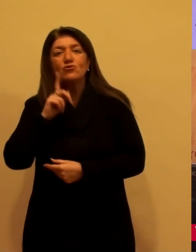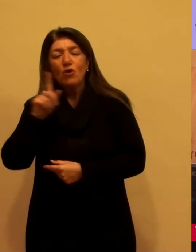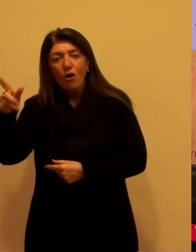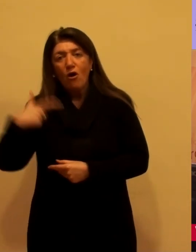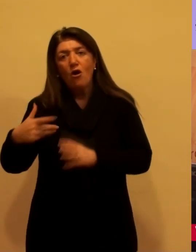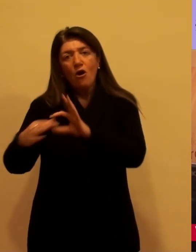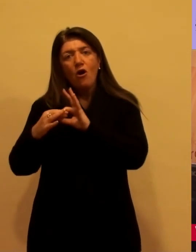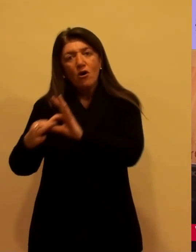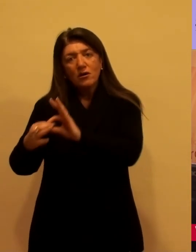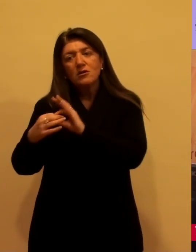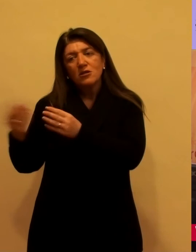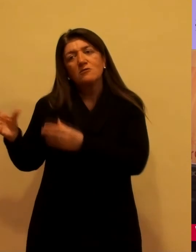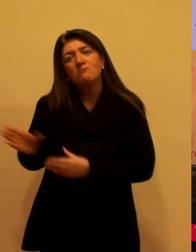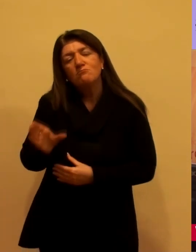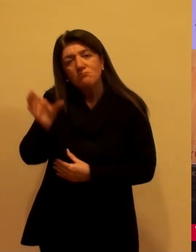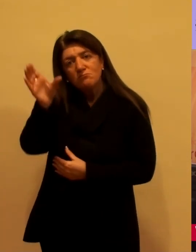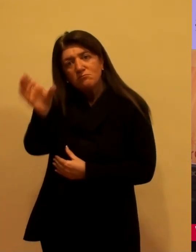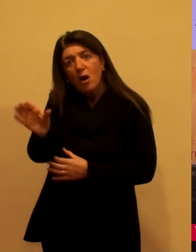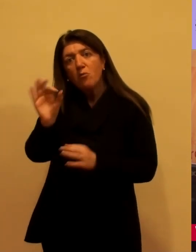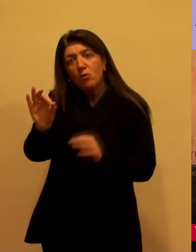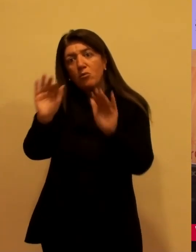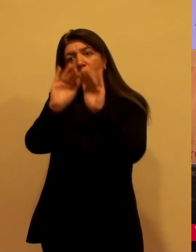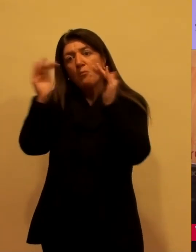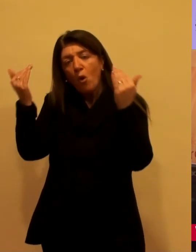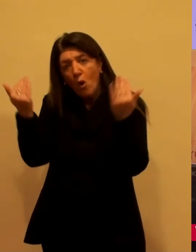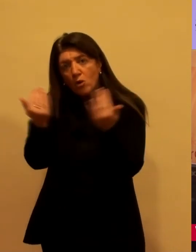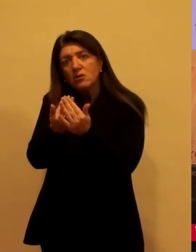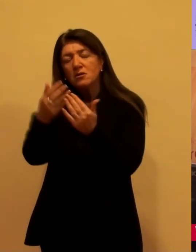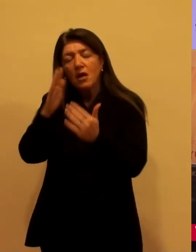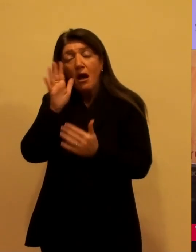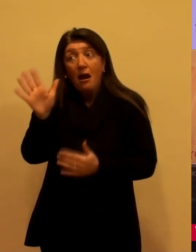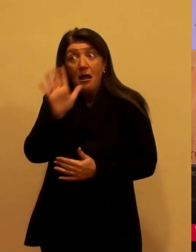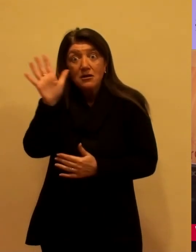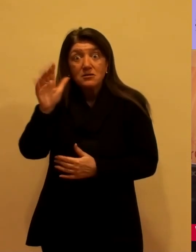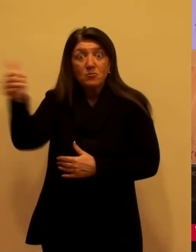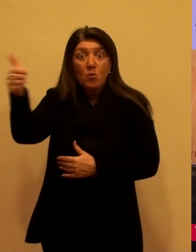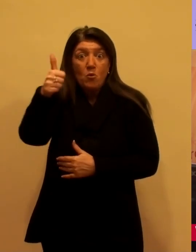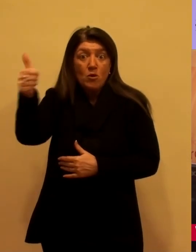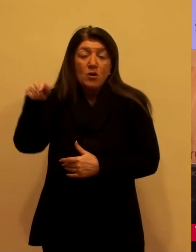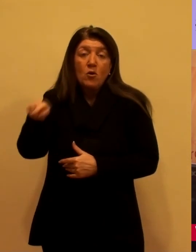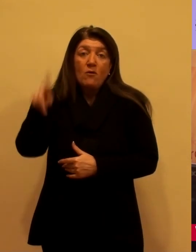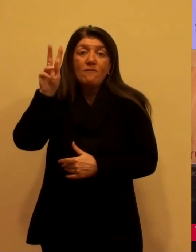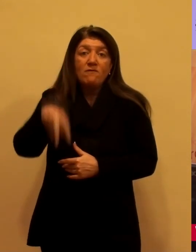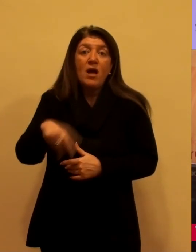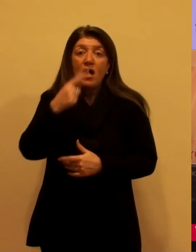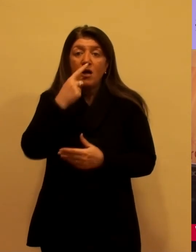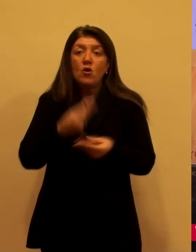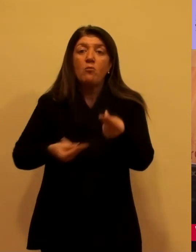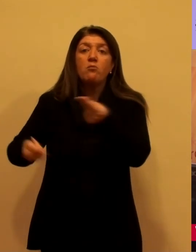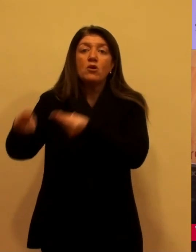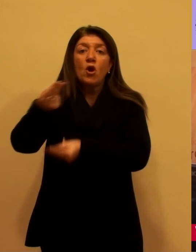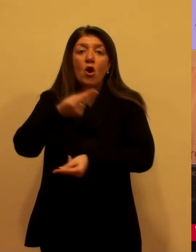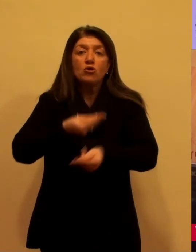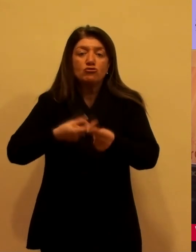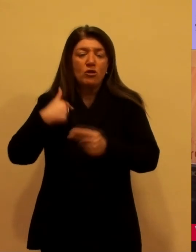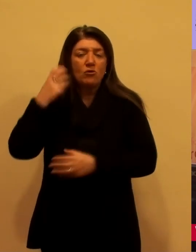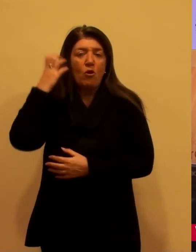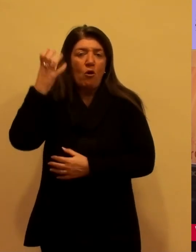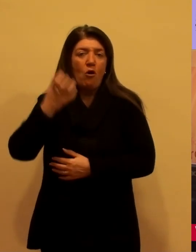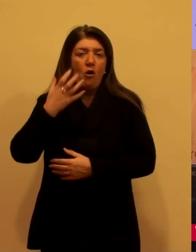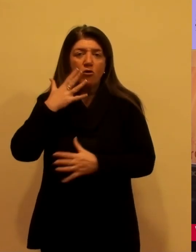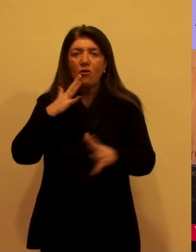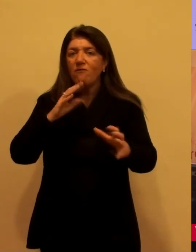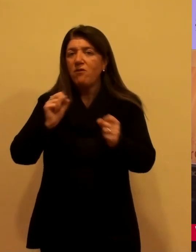un qualcosa di unico addirittura a livello mondiale. Quindi questo senz'altro è il progetto di cui siamo più orgogliosi, anche quello